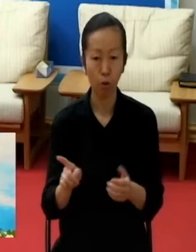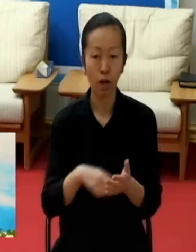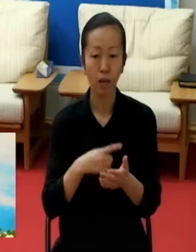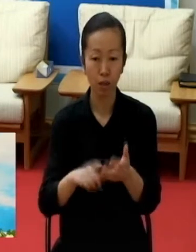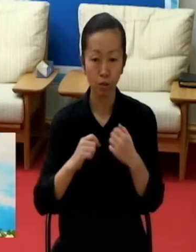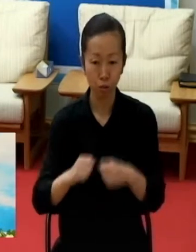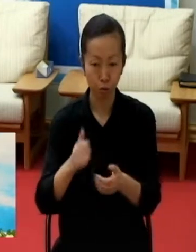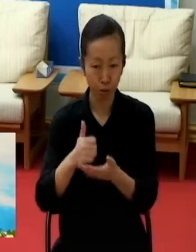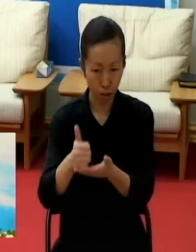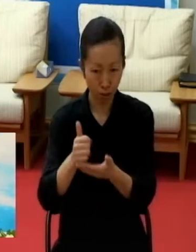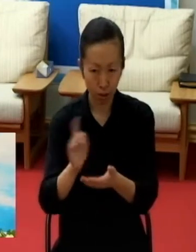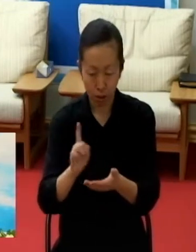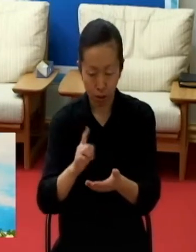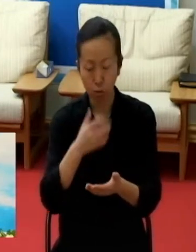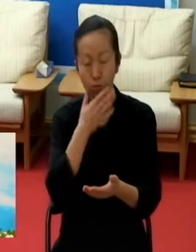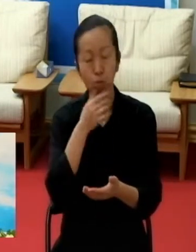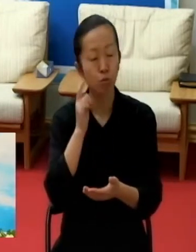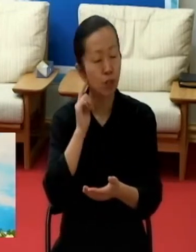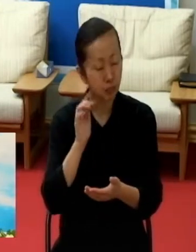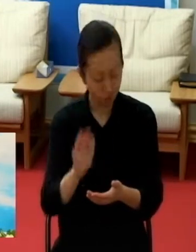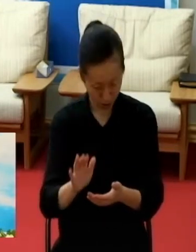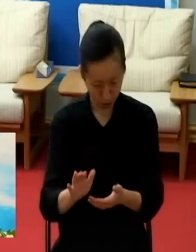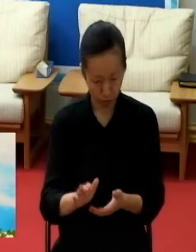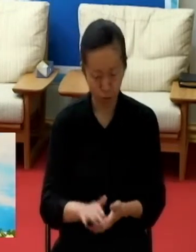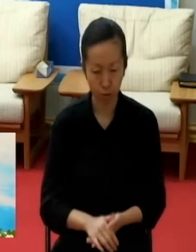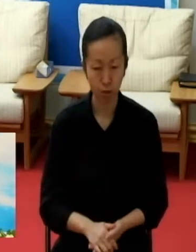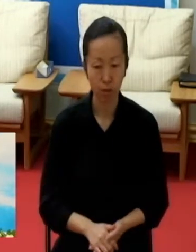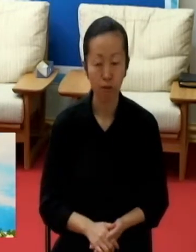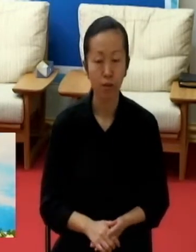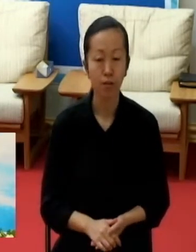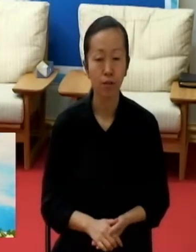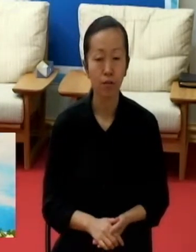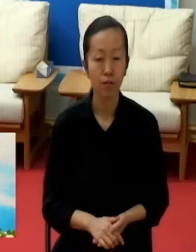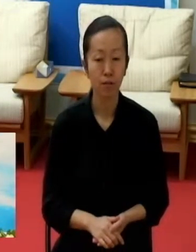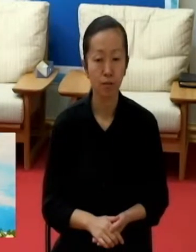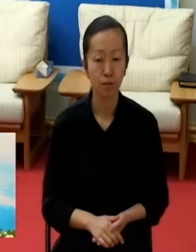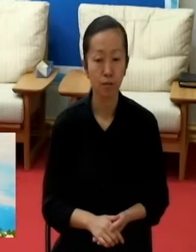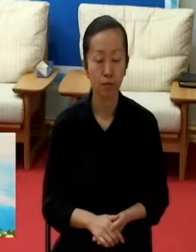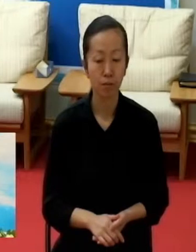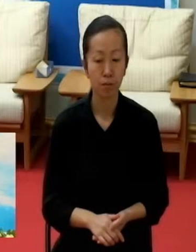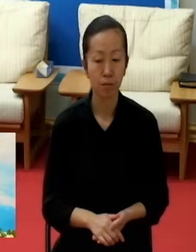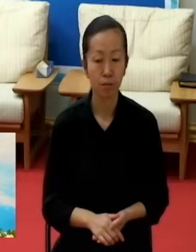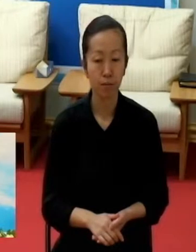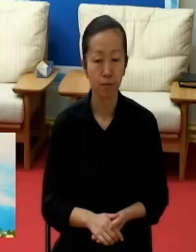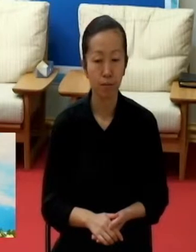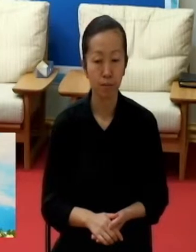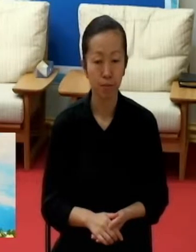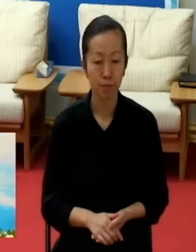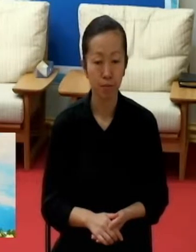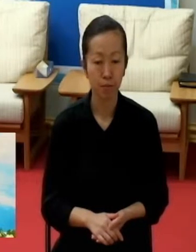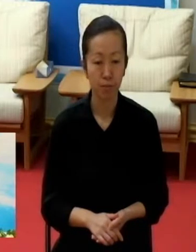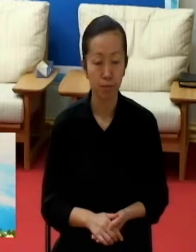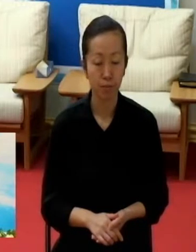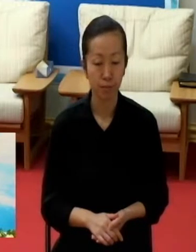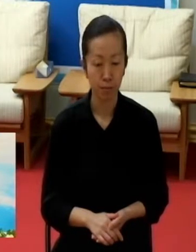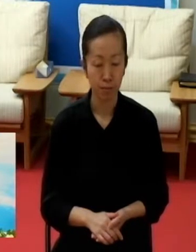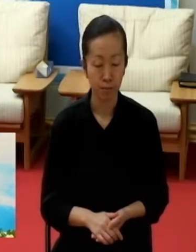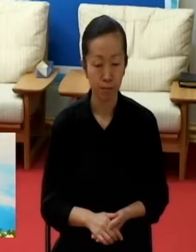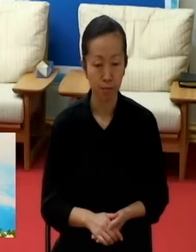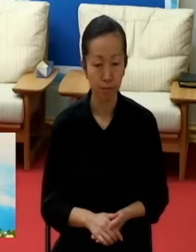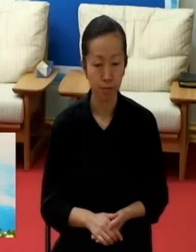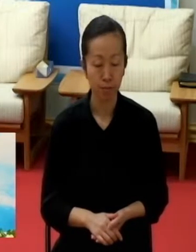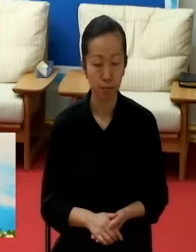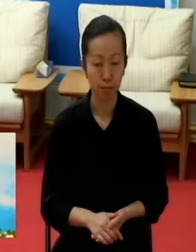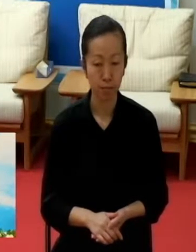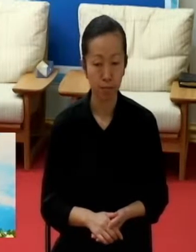るのは福音だということです。 로마서 5장 8절에 우리가 아직 죄인되었을 때에 그리스도께서 우리를 위하여 죽으심으로 하나님께서 우리에